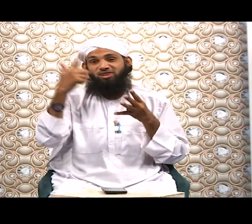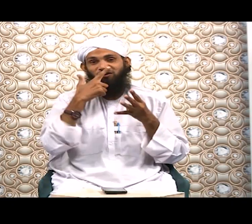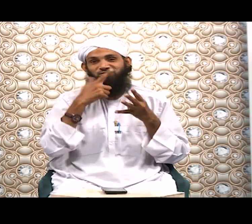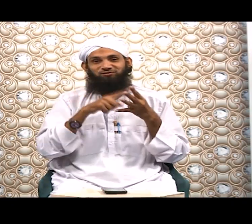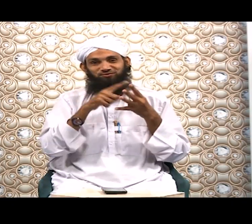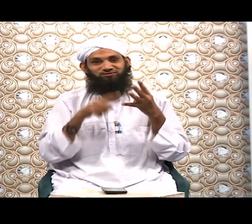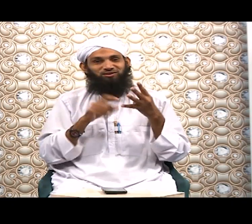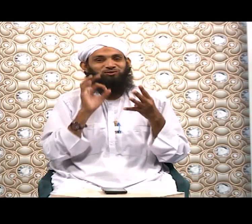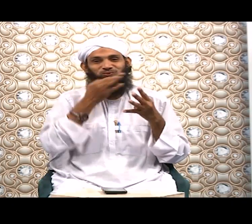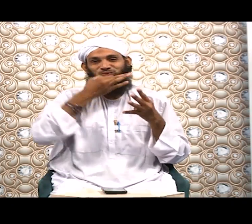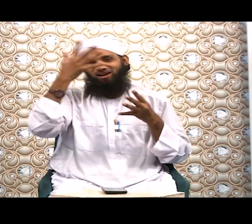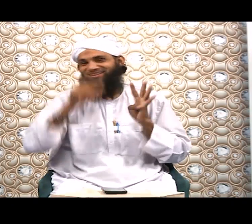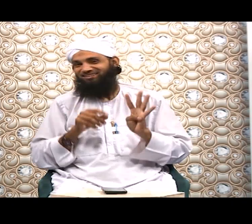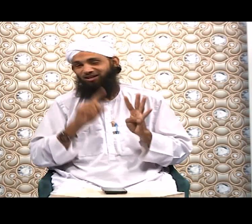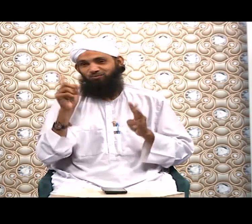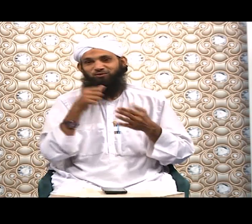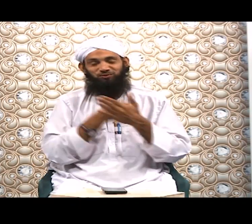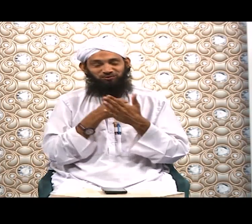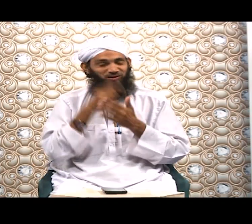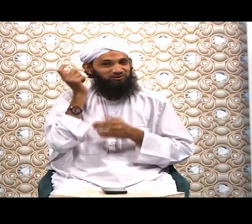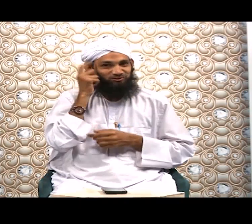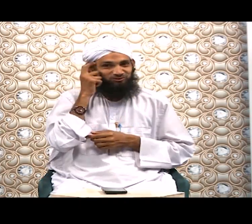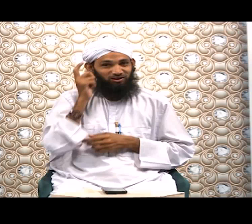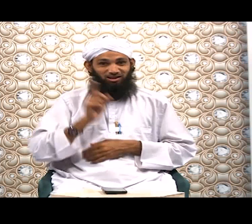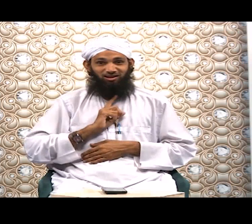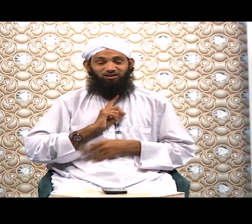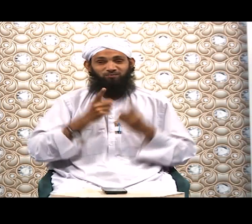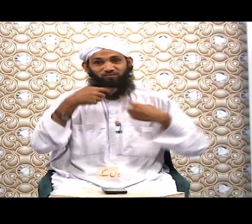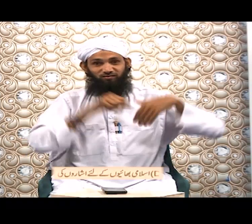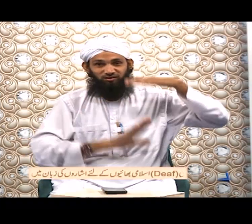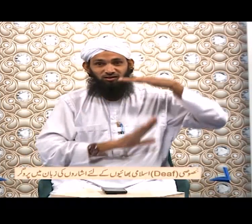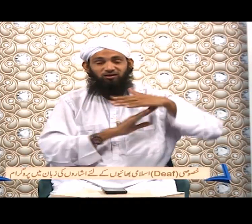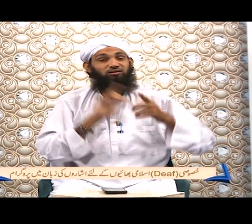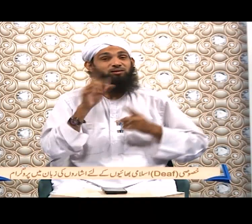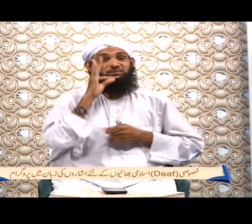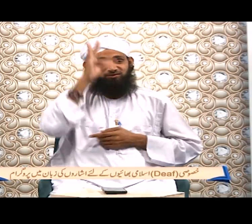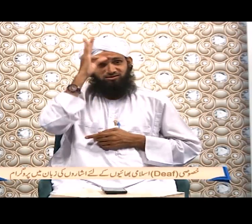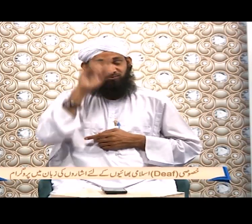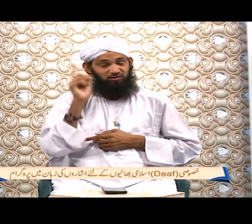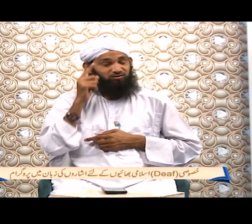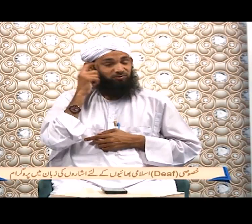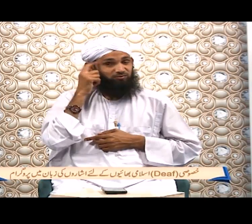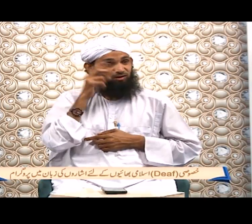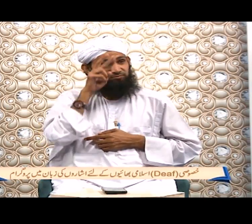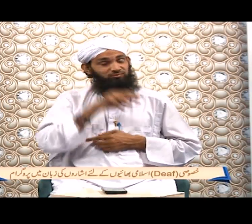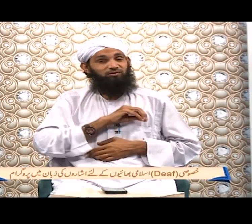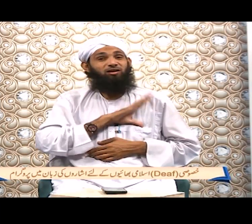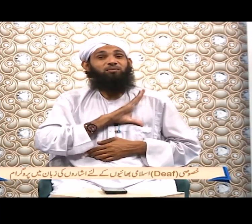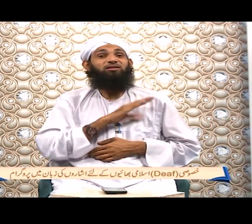ہیں۔ پیارے اسلامی بھائیوں، ہمیں بھی سوچنا چاہیے کہ ہم اپنے بزرگان دین کے کردار کو سامنے رکھتے ہوئے اس پر کتنا عمل کرتے ہیں۔